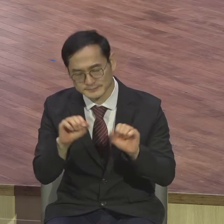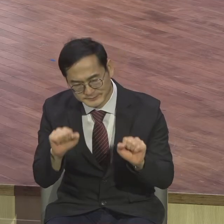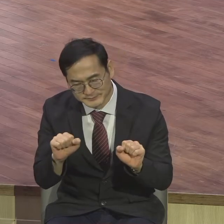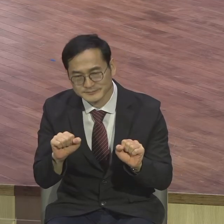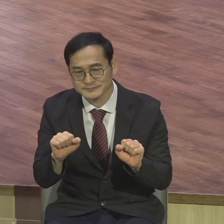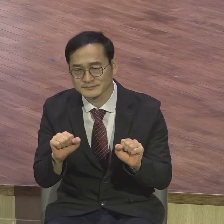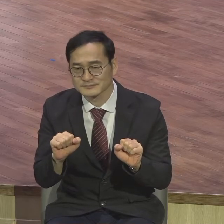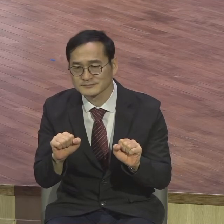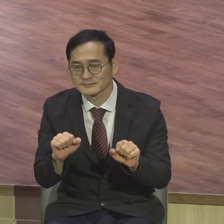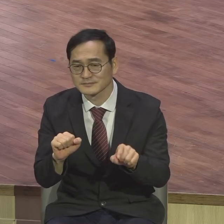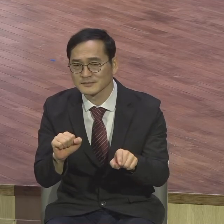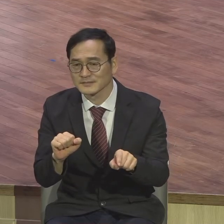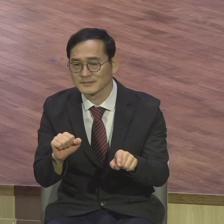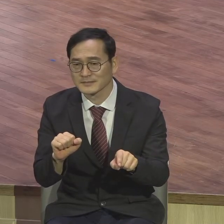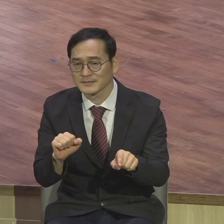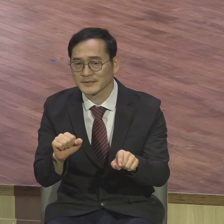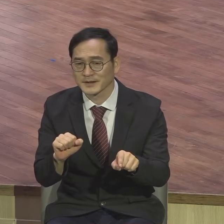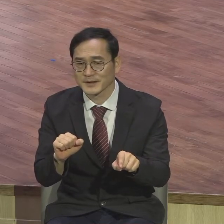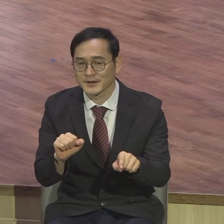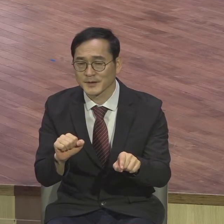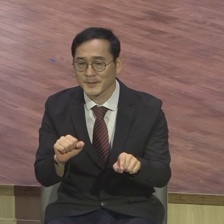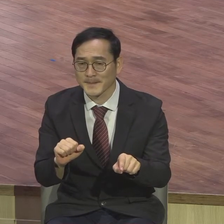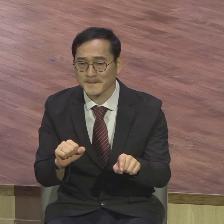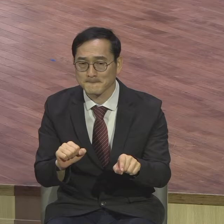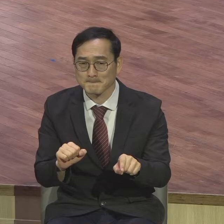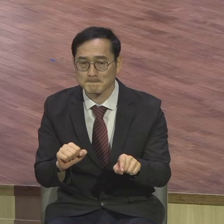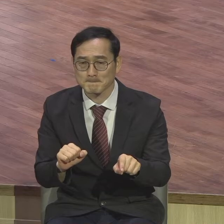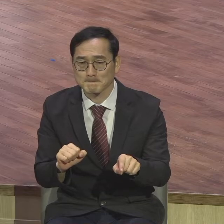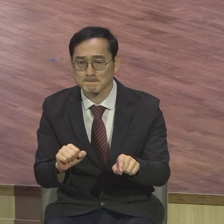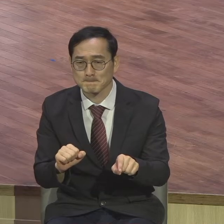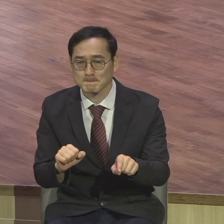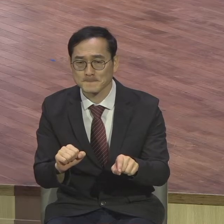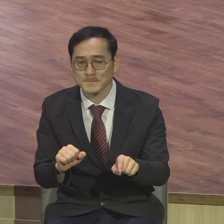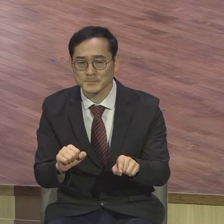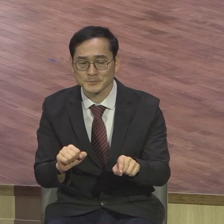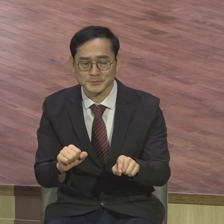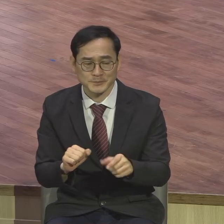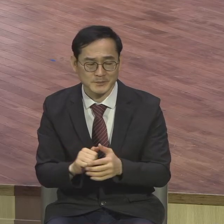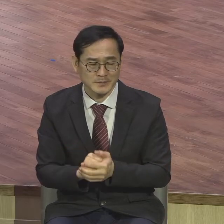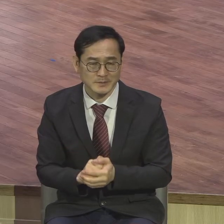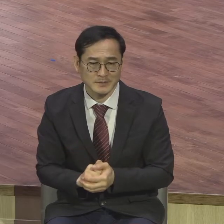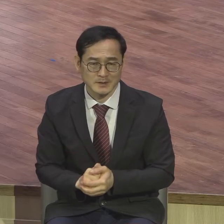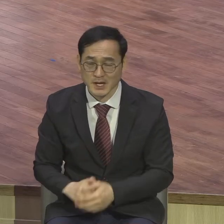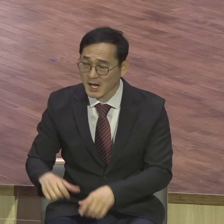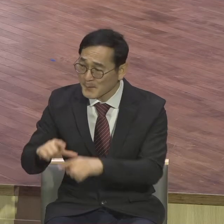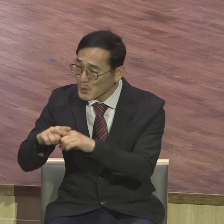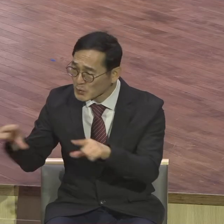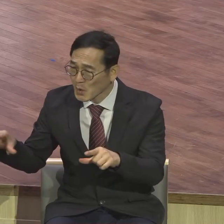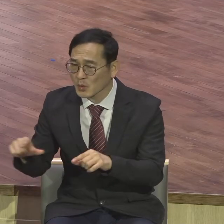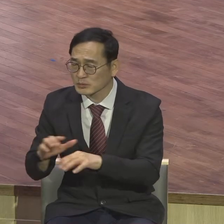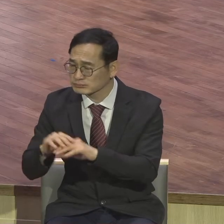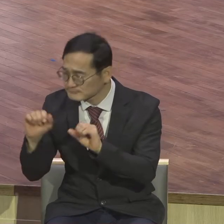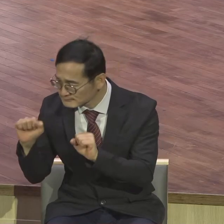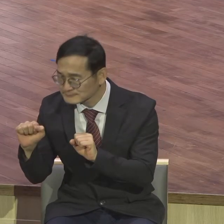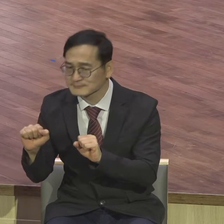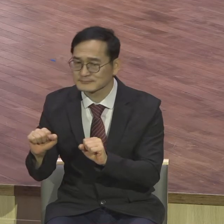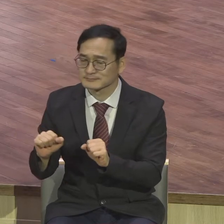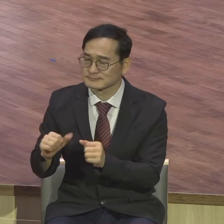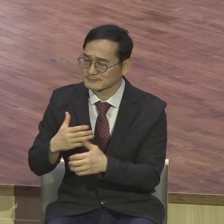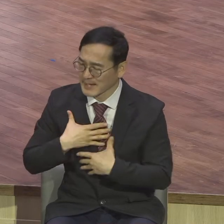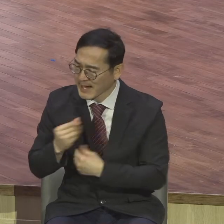인사는 일반적인 이 바울이 늘 바울 서신은 인사로 시작하는데 일반적인 인사와는 완전히 달리